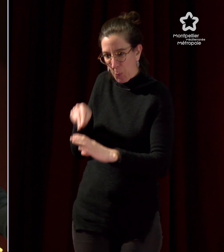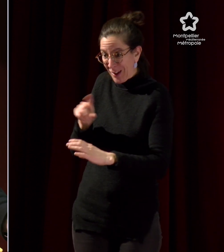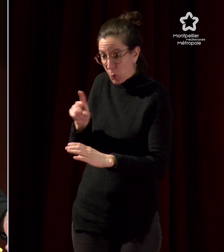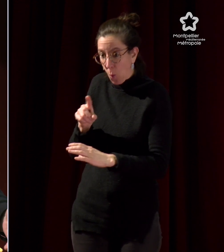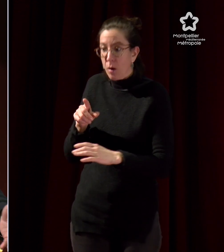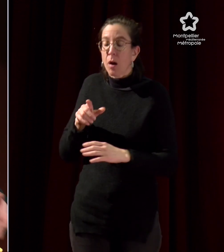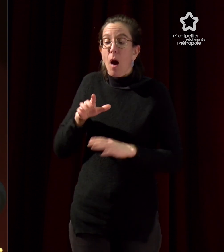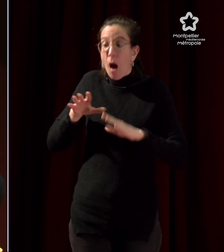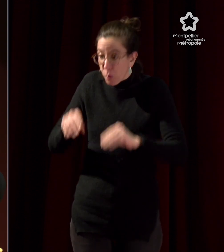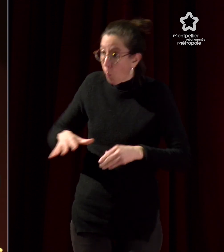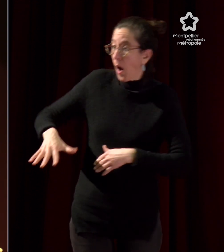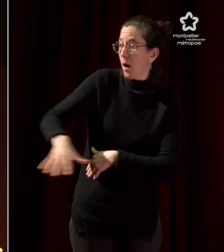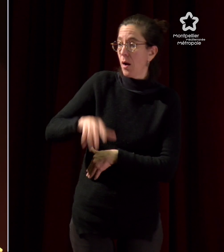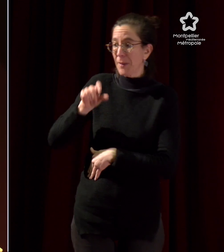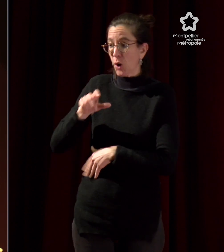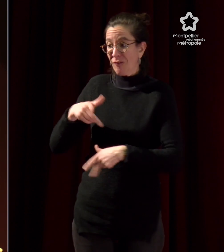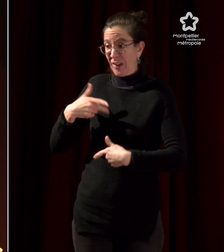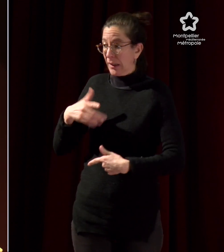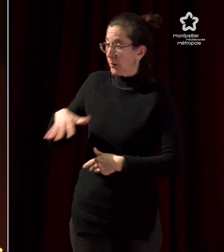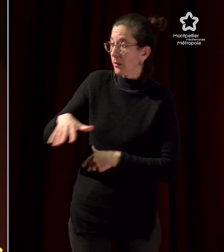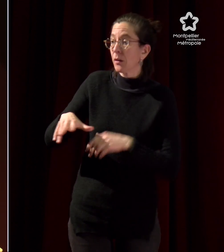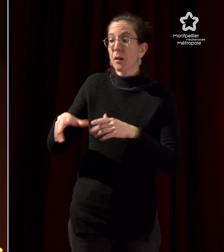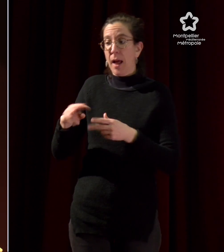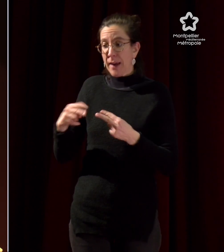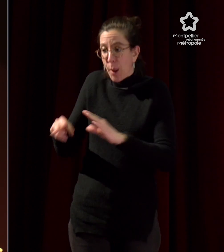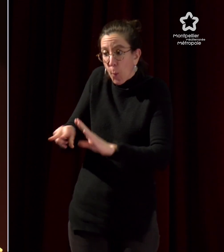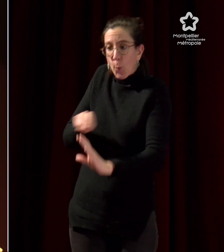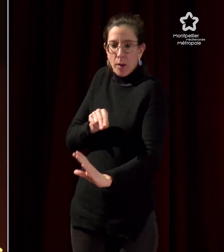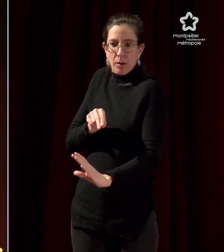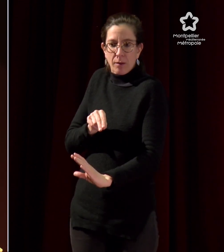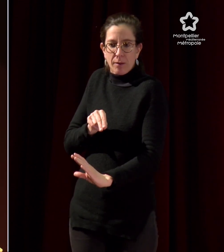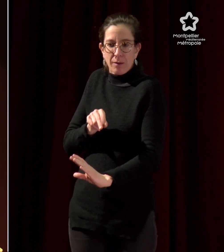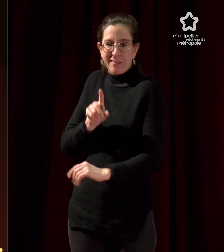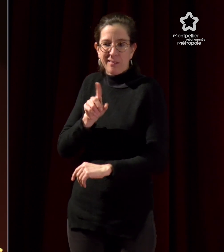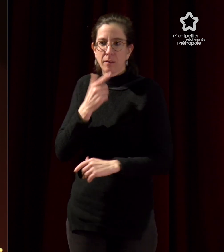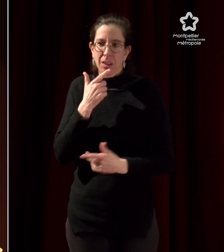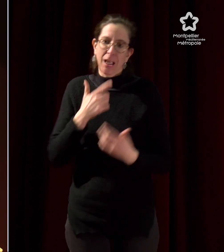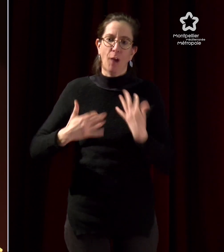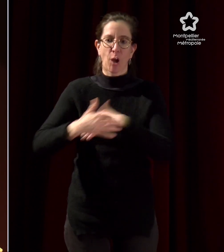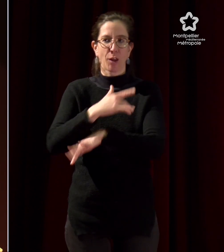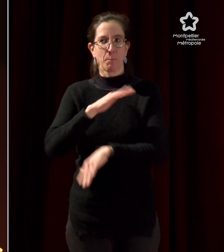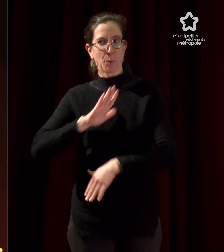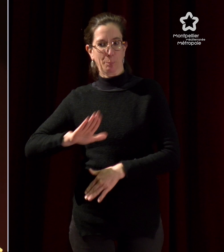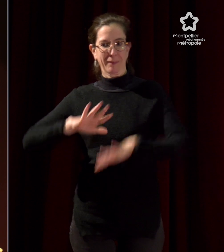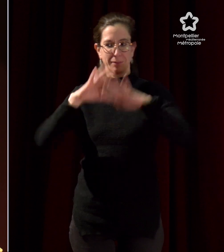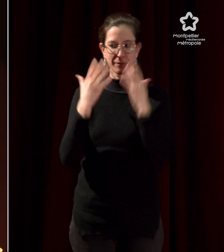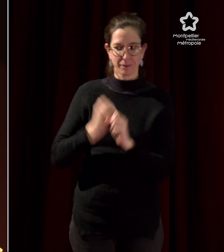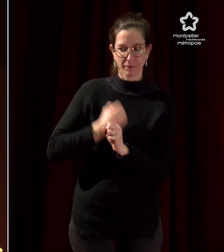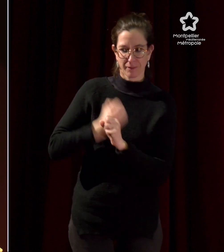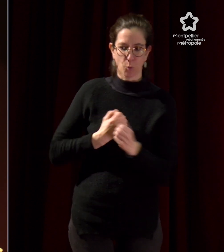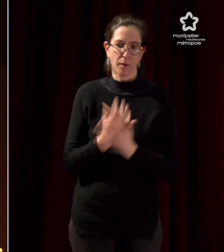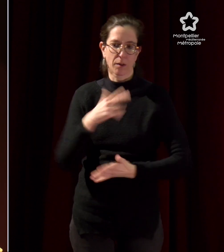personne. Et donc, l'idée, c'est d'utiliser peut-être ce type de